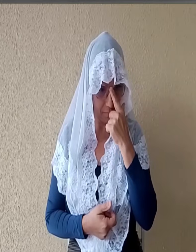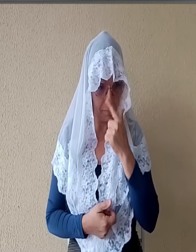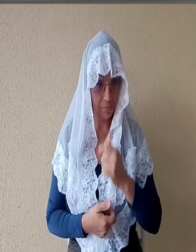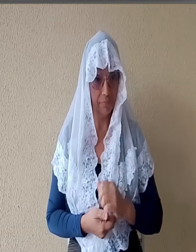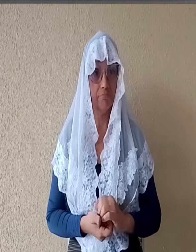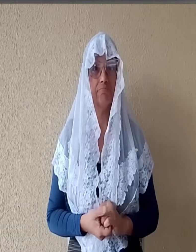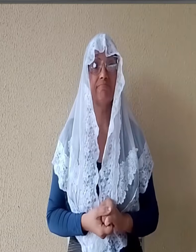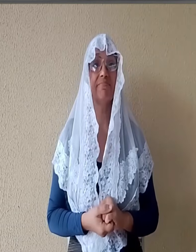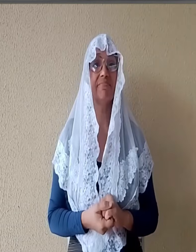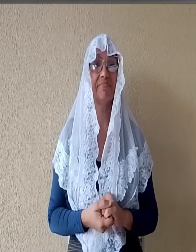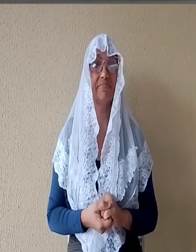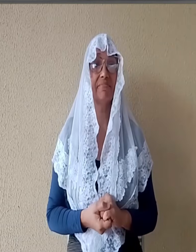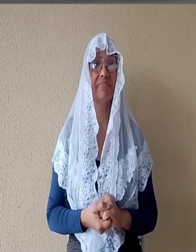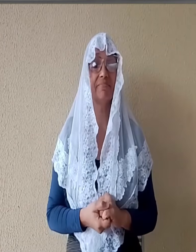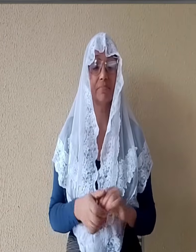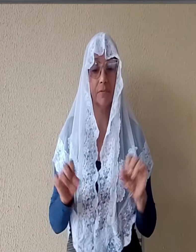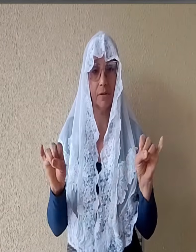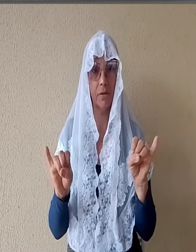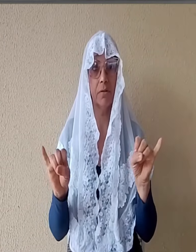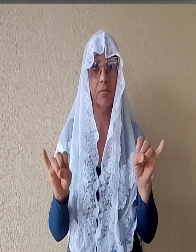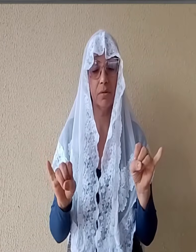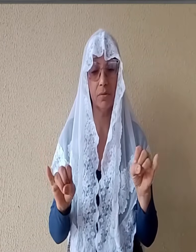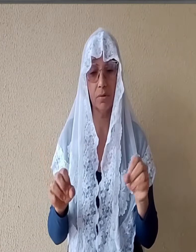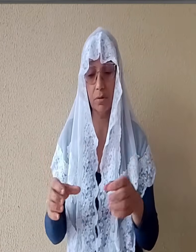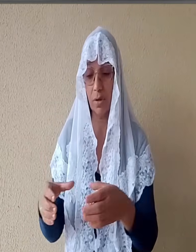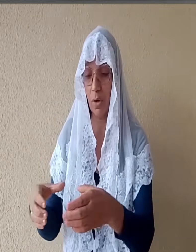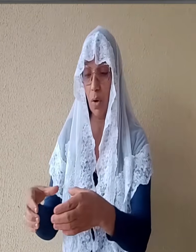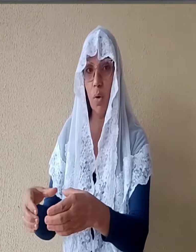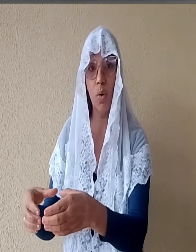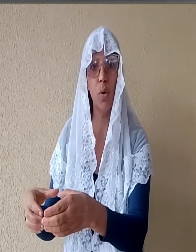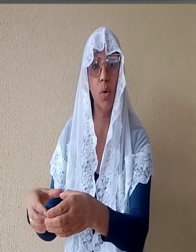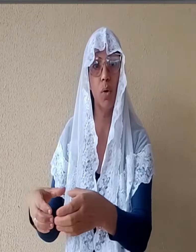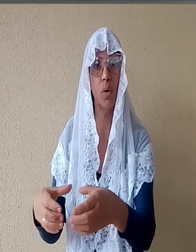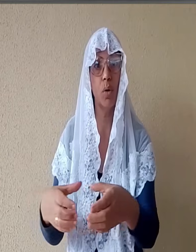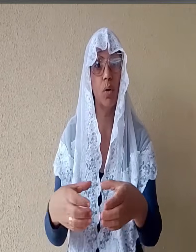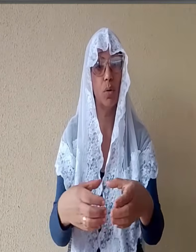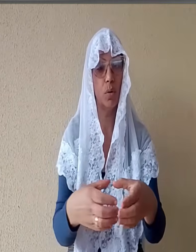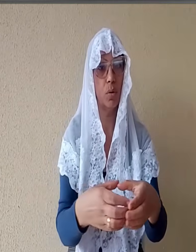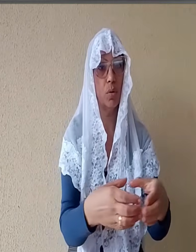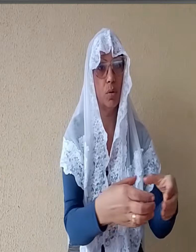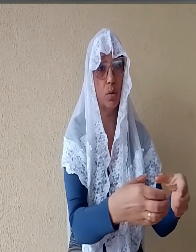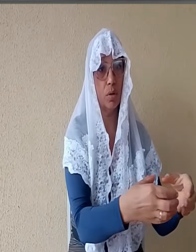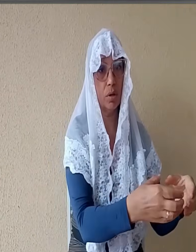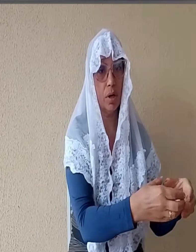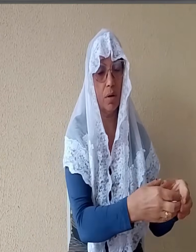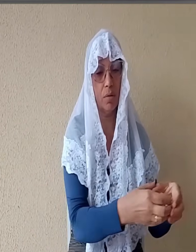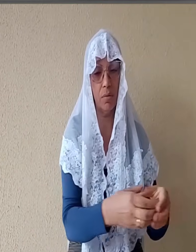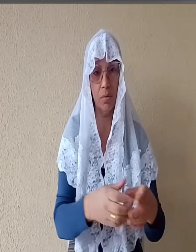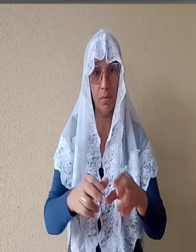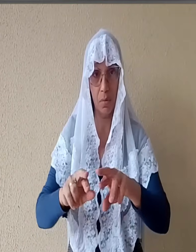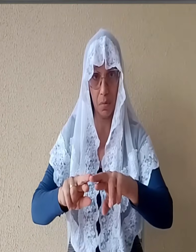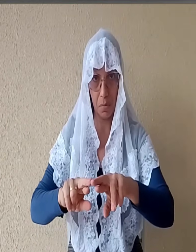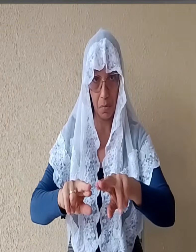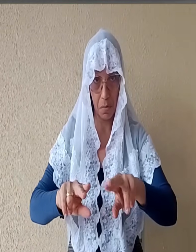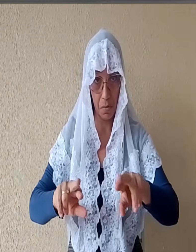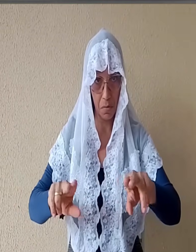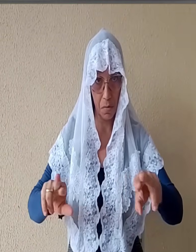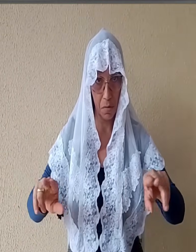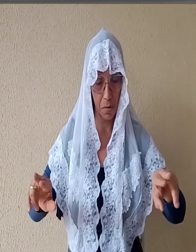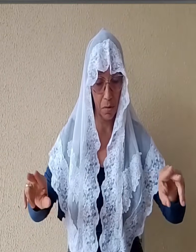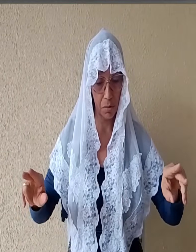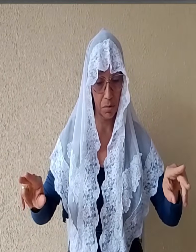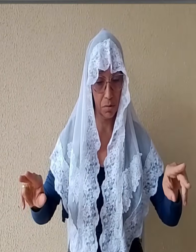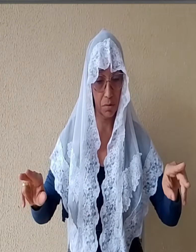o irmão pode visitar o outro, pode fazer a Santa Ceia, pode fazer um batismo, bendito é o nome do